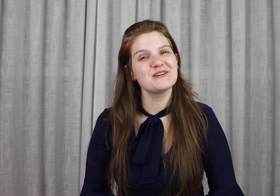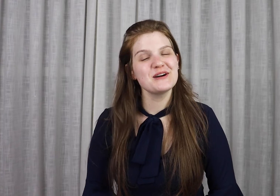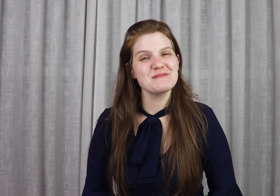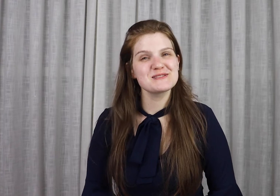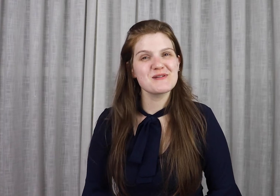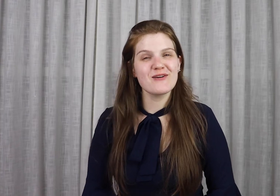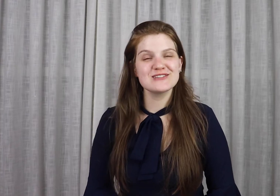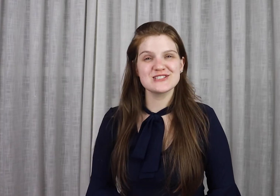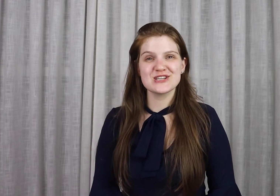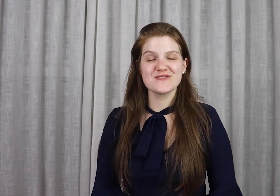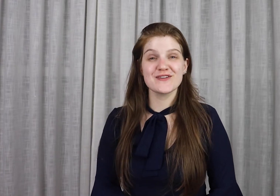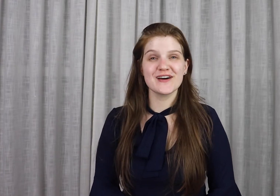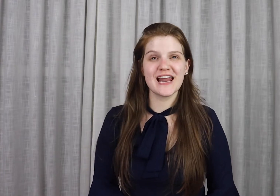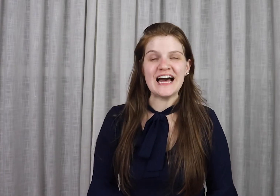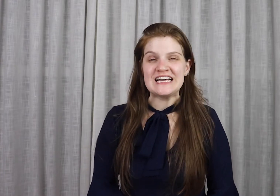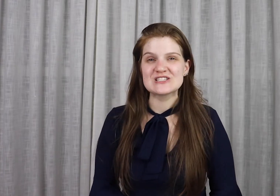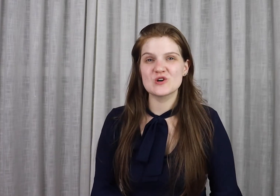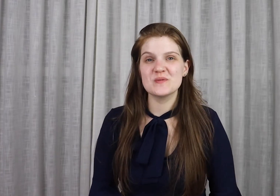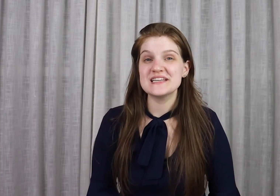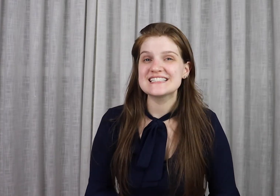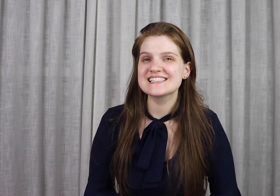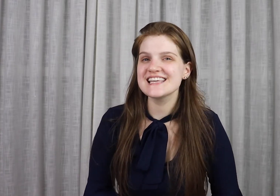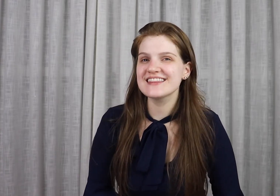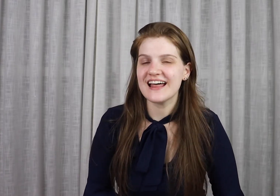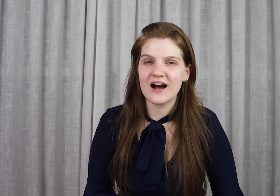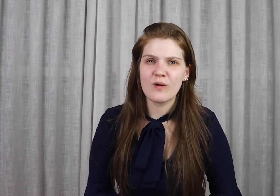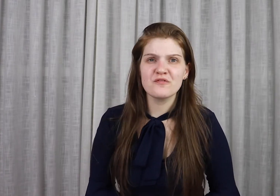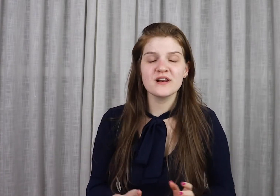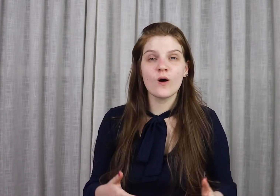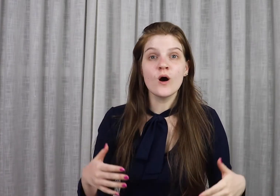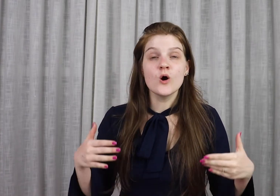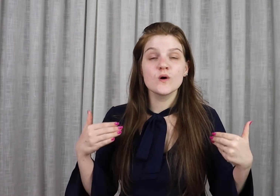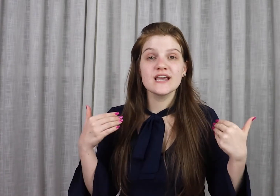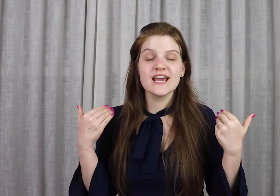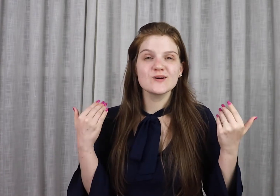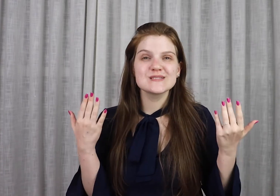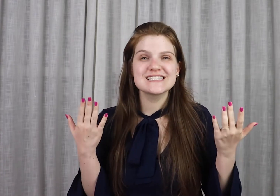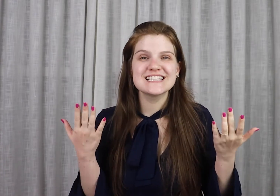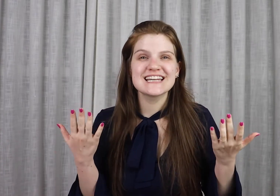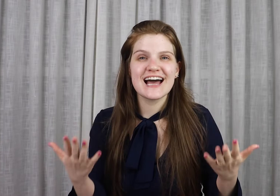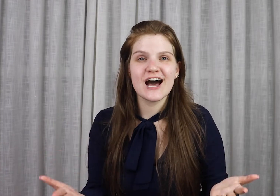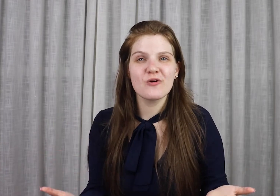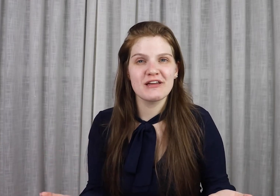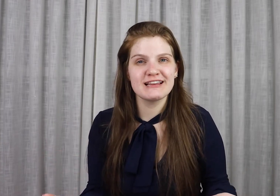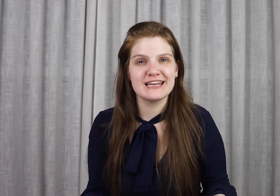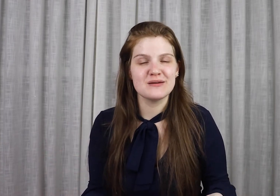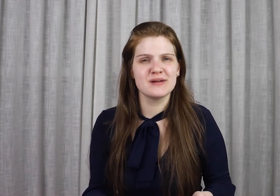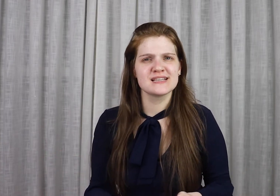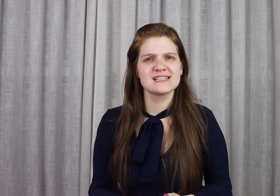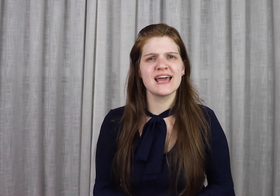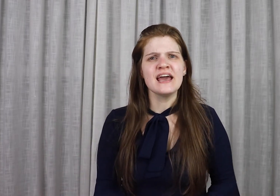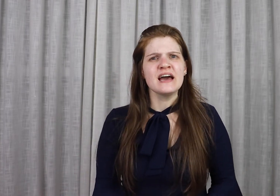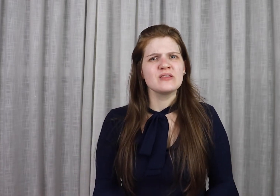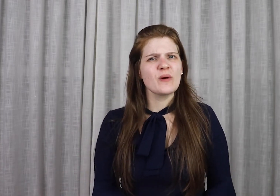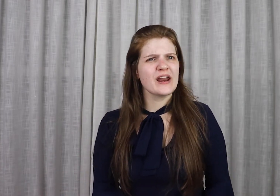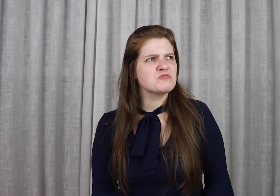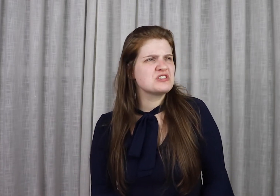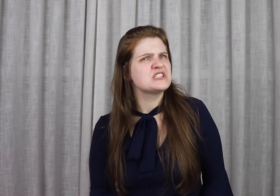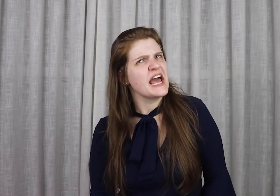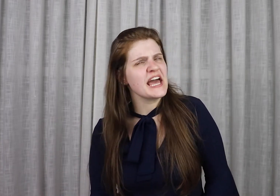Oi pessoal, hoje a gente vai falar sobre sinal. Afinal, o que é um sinal em Libras, né? Não era um